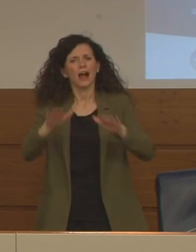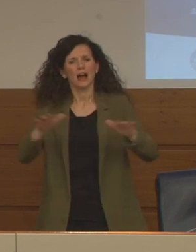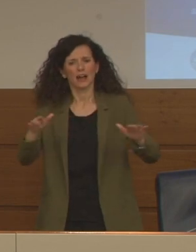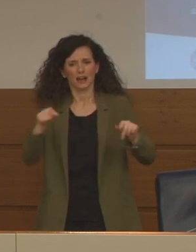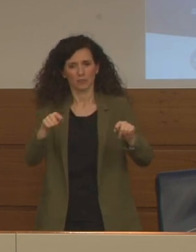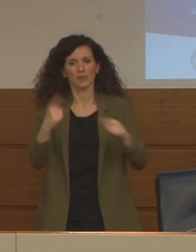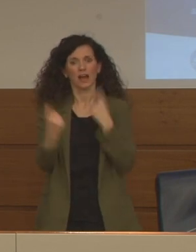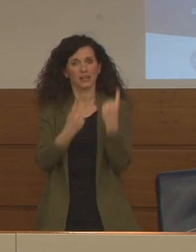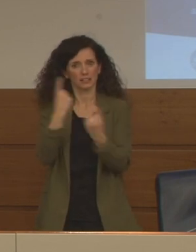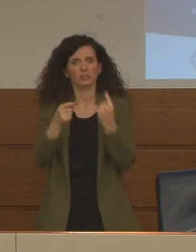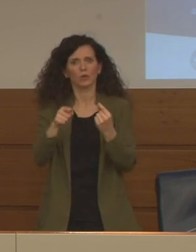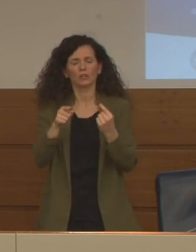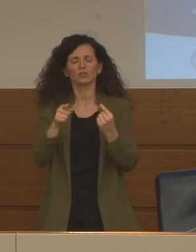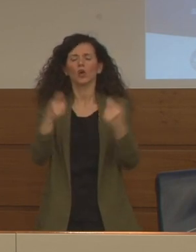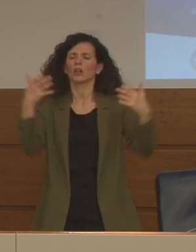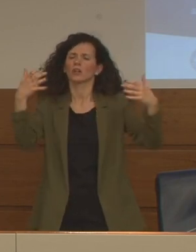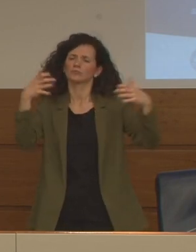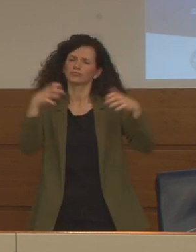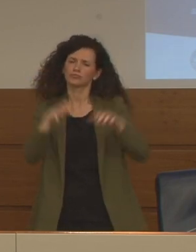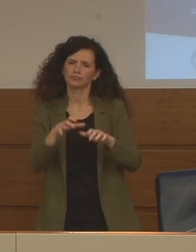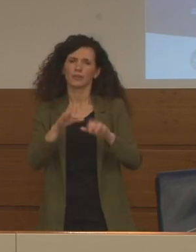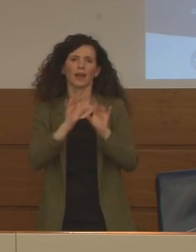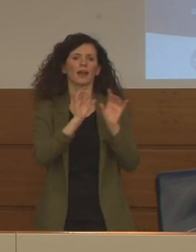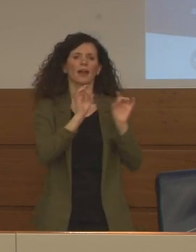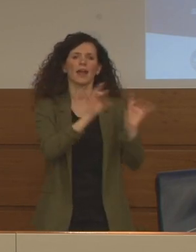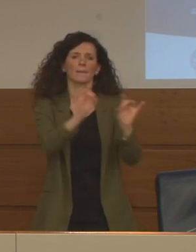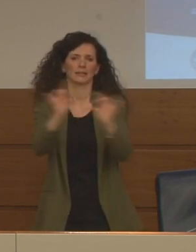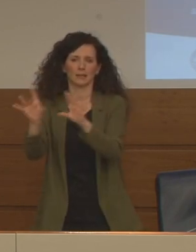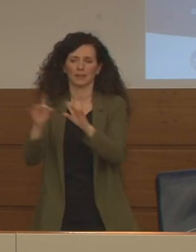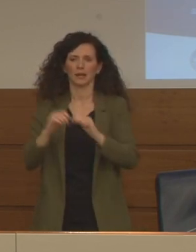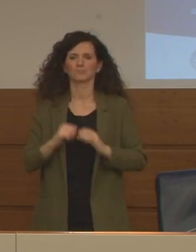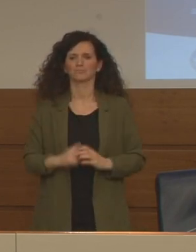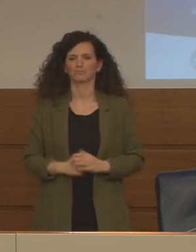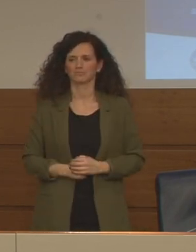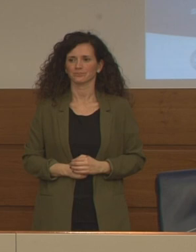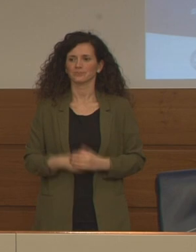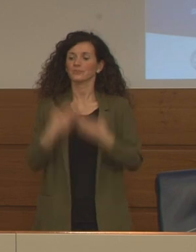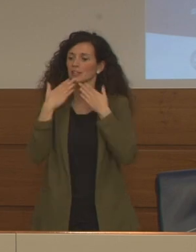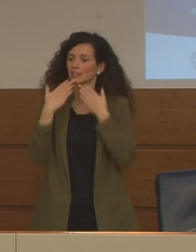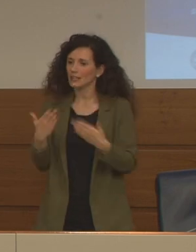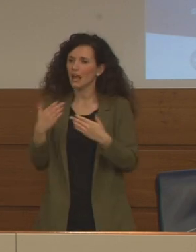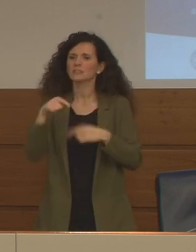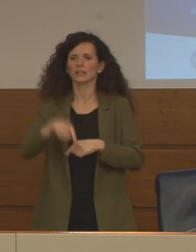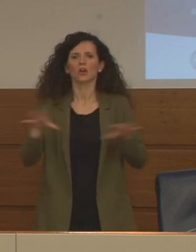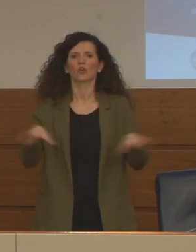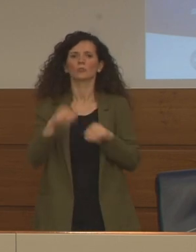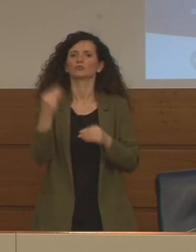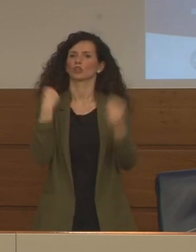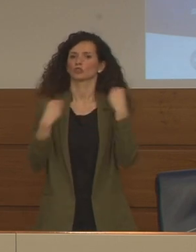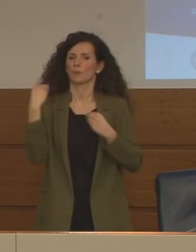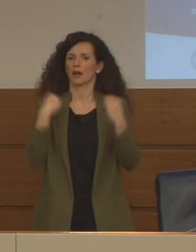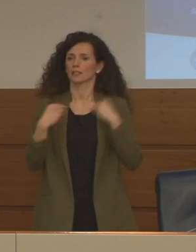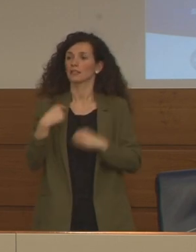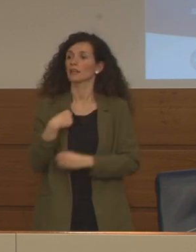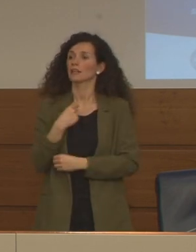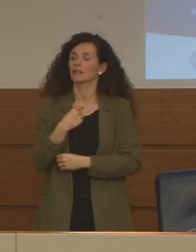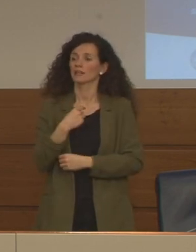ridurre l'impatto di questa epidemia grazie passiamo noi domande